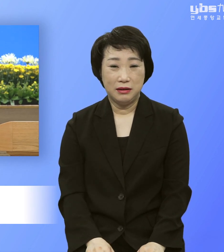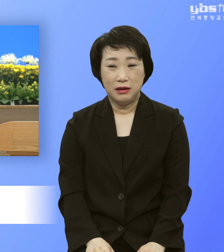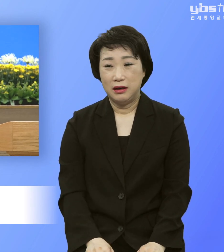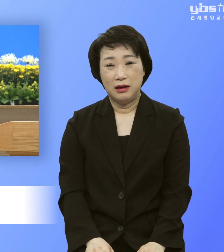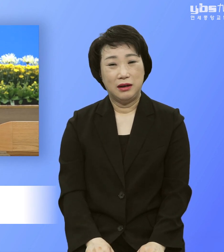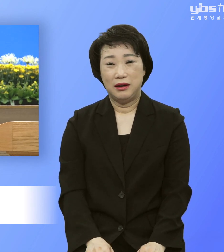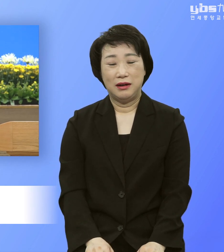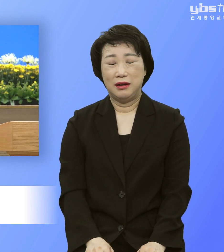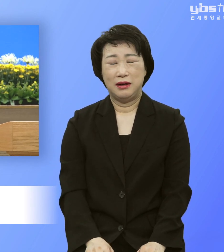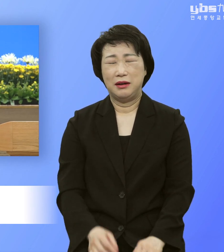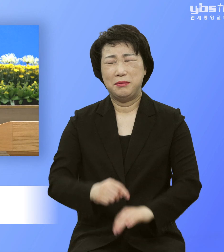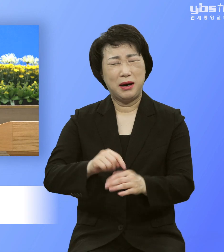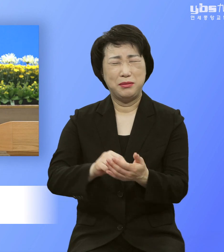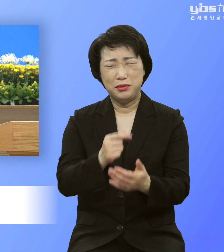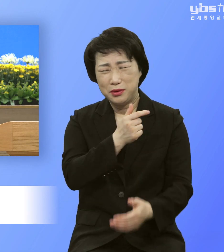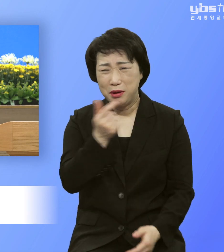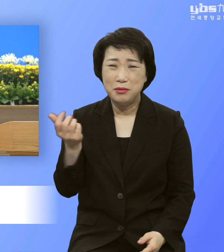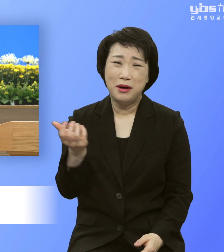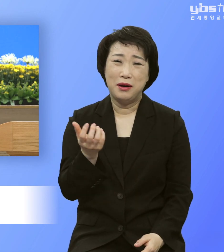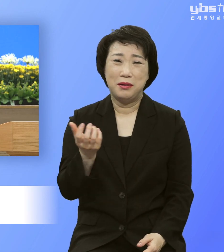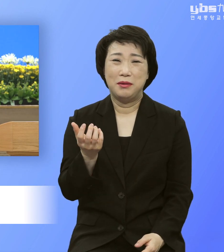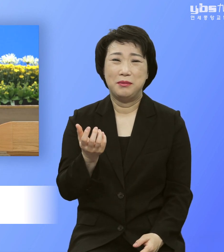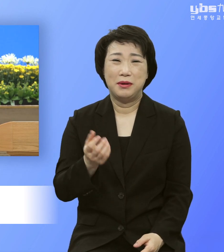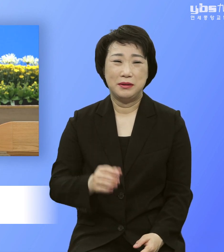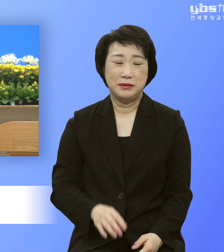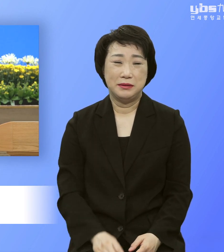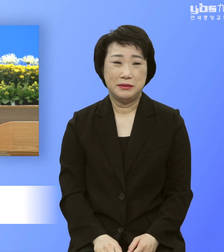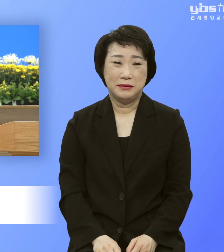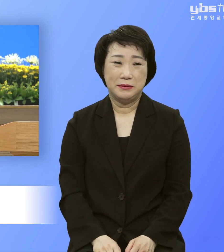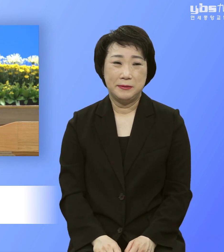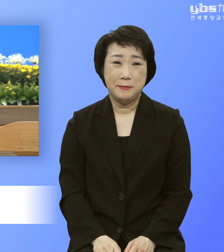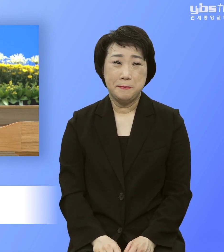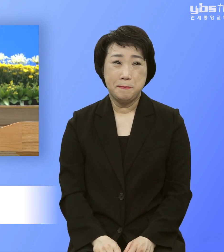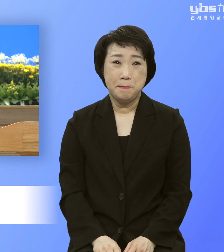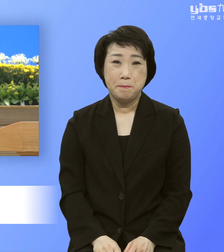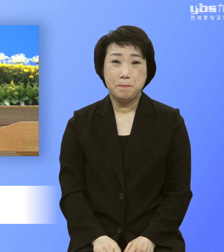참 마음 아팠죠. 예.